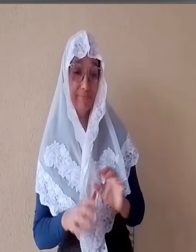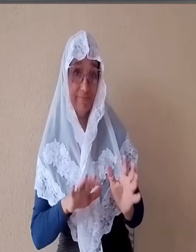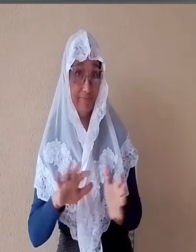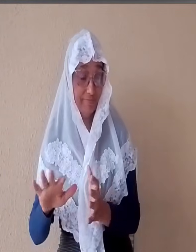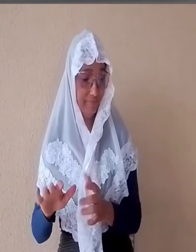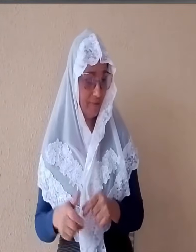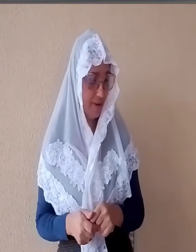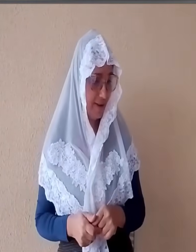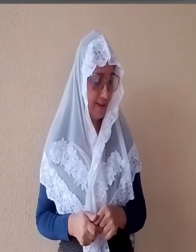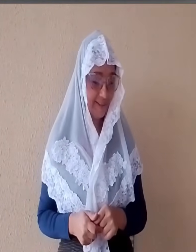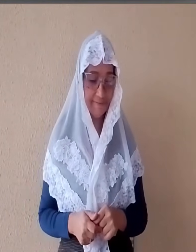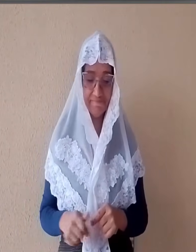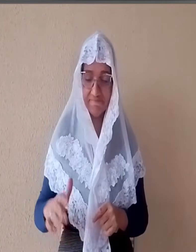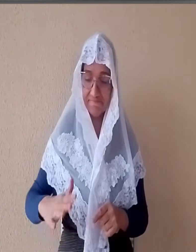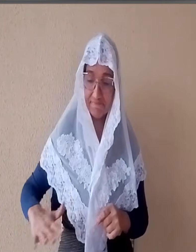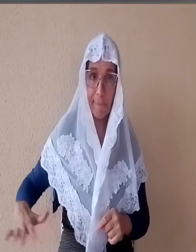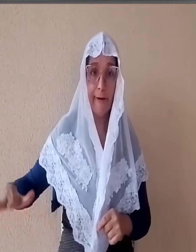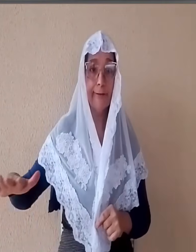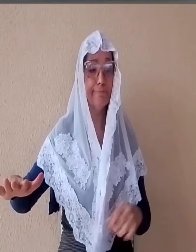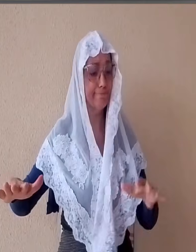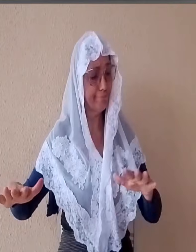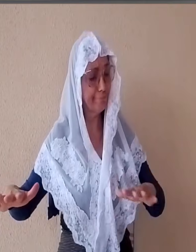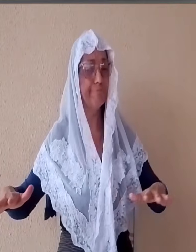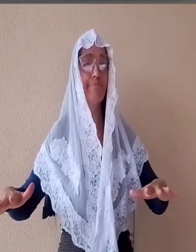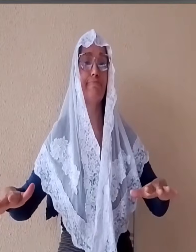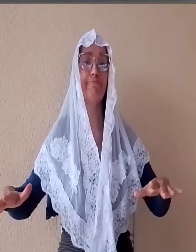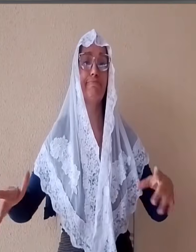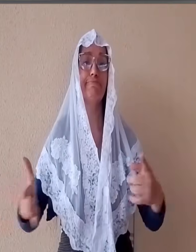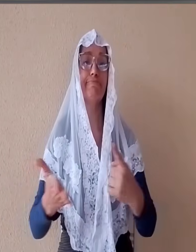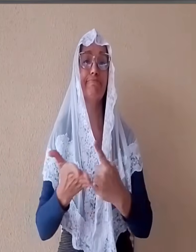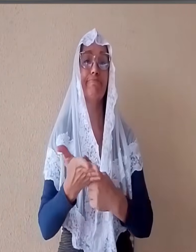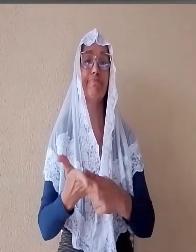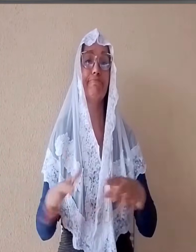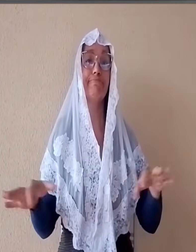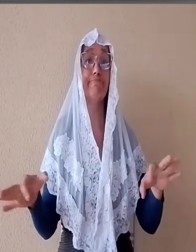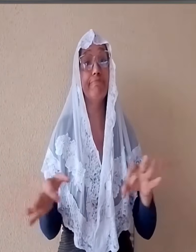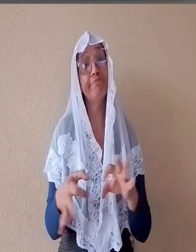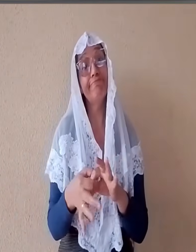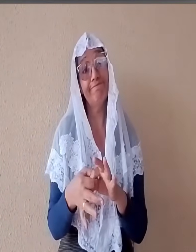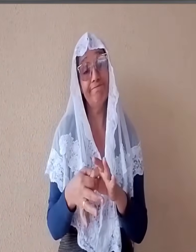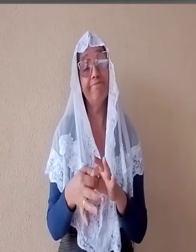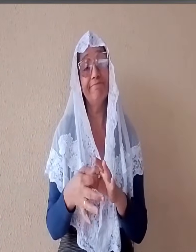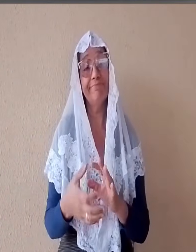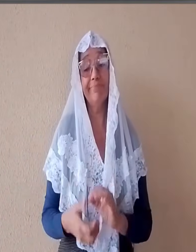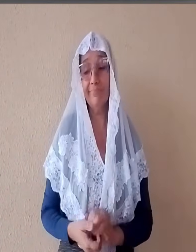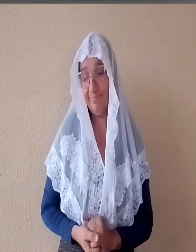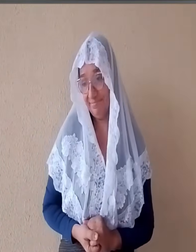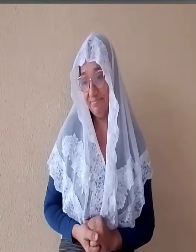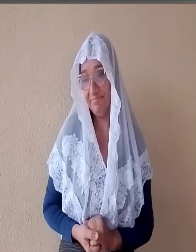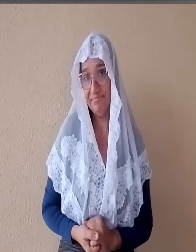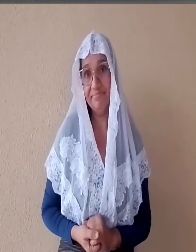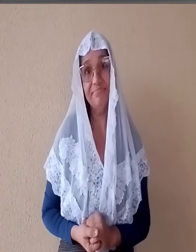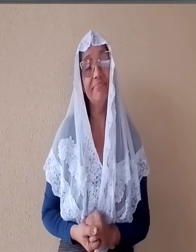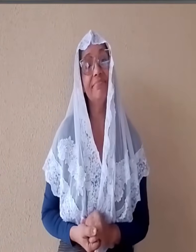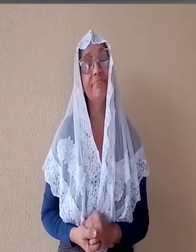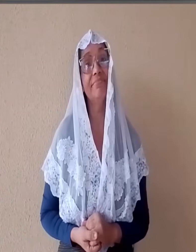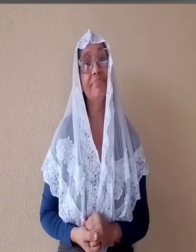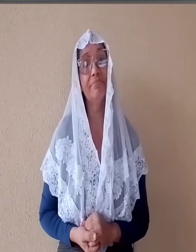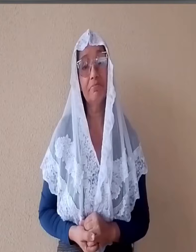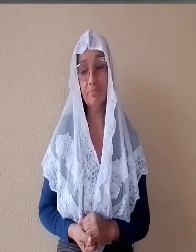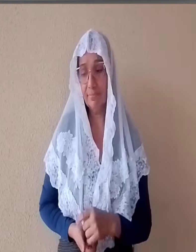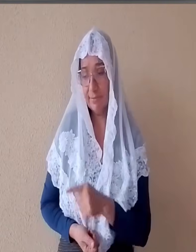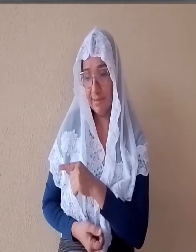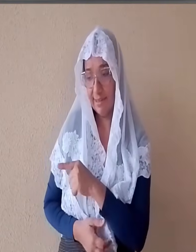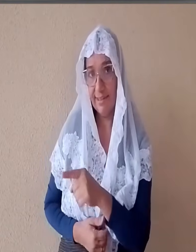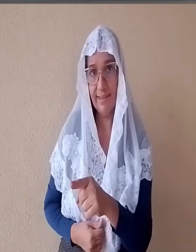que os gibeonitas, o povo de Gibeão, queria ouvir: tiradores de lenha e pegadores de